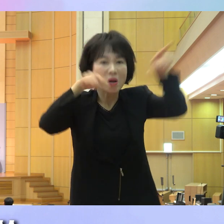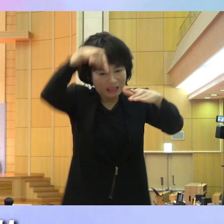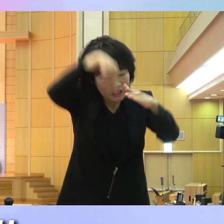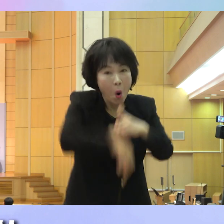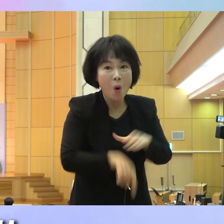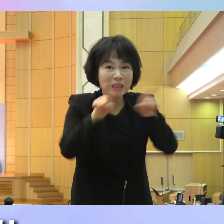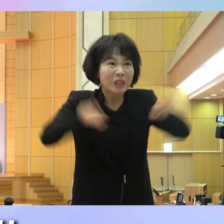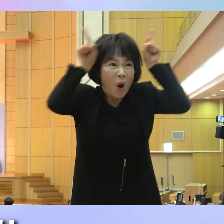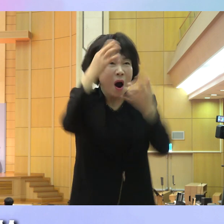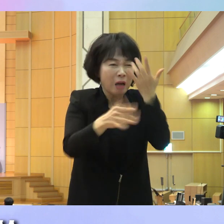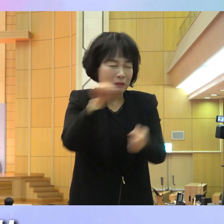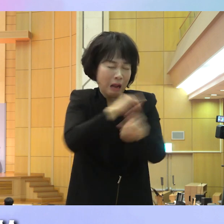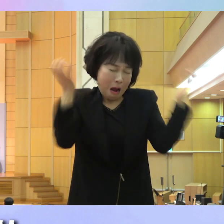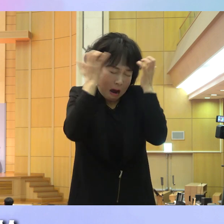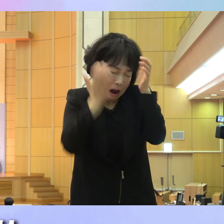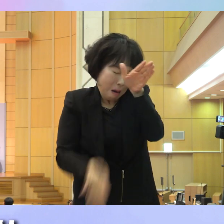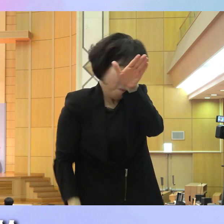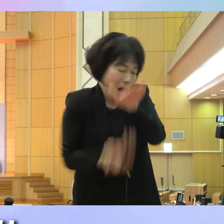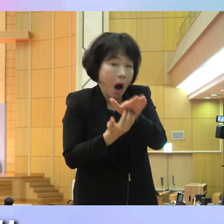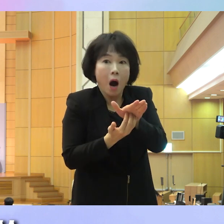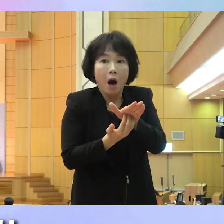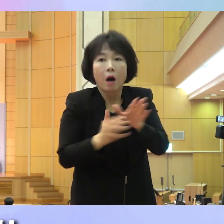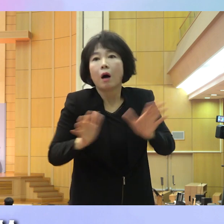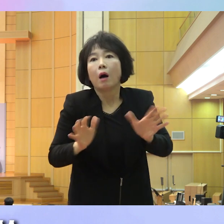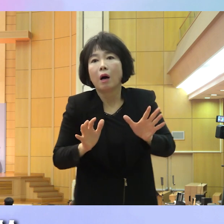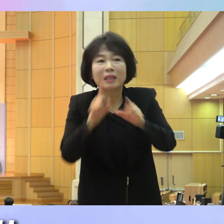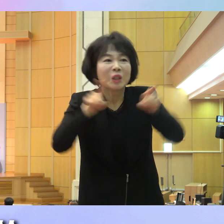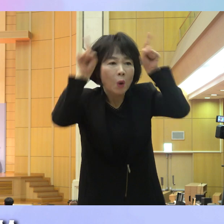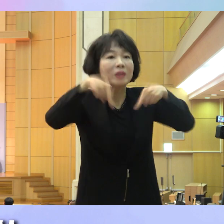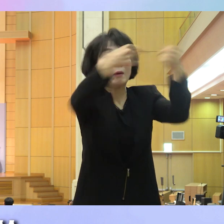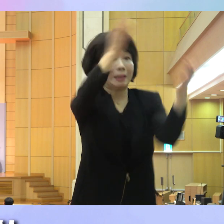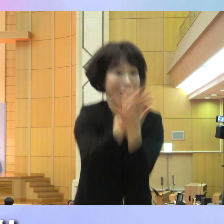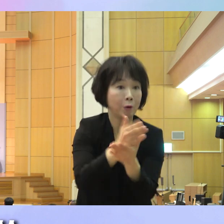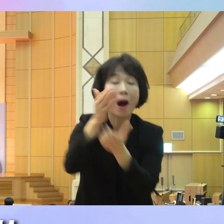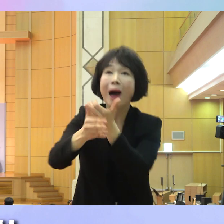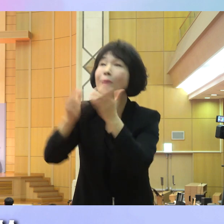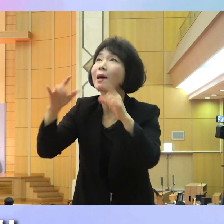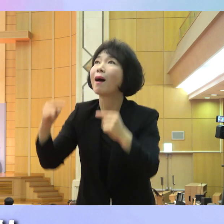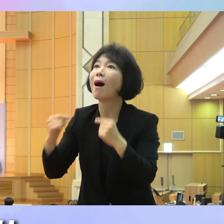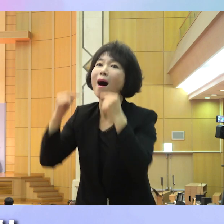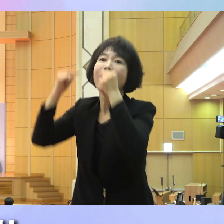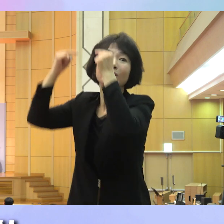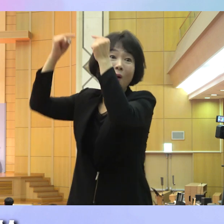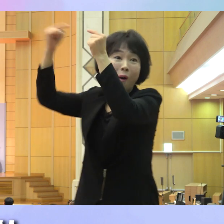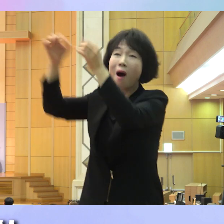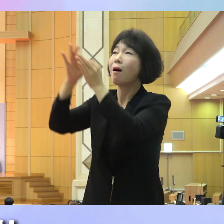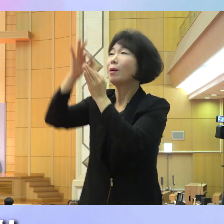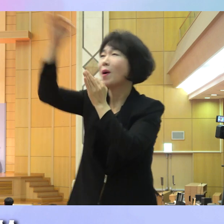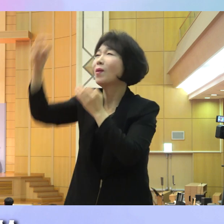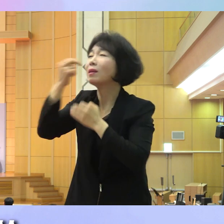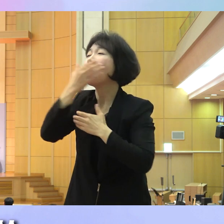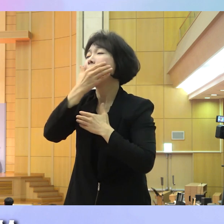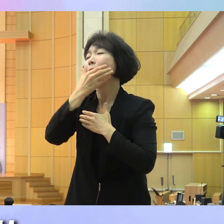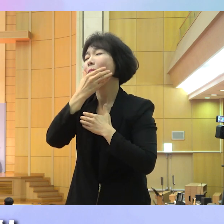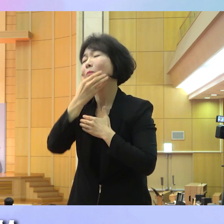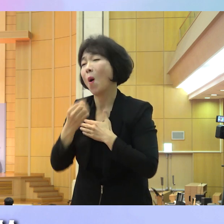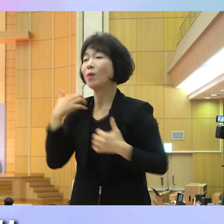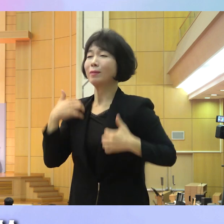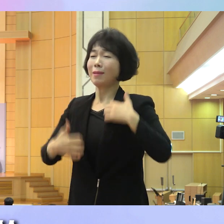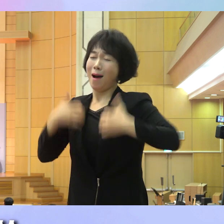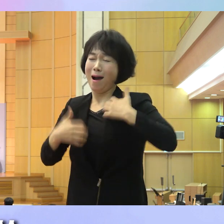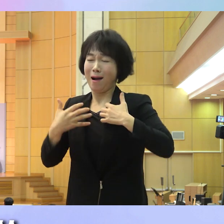가리켜서 지옥이라고 말하는 것입니다. 지옥 가지 않고 천국에서 정말 복락을 누릴 수 있는